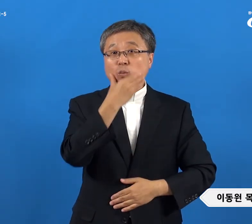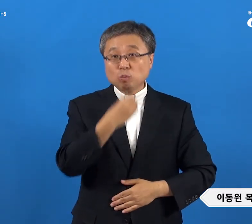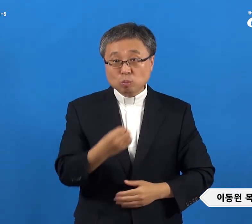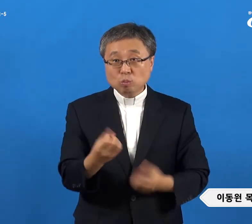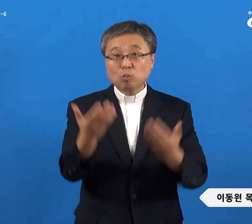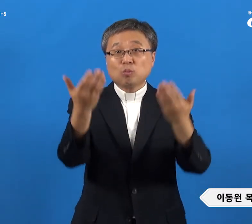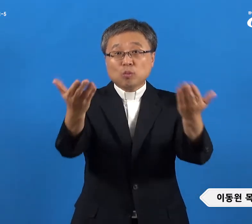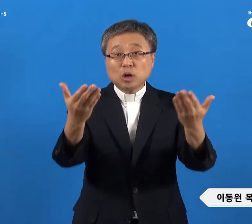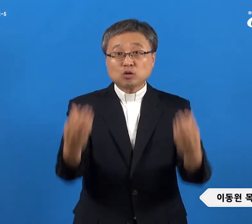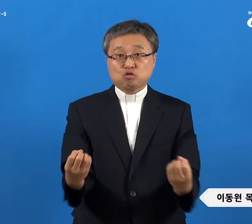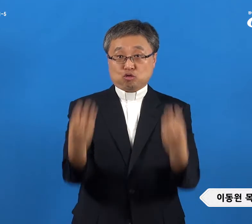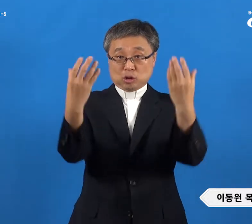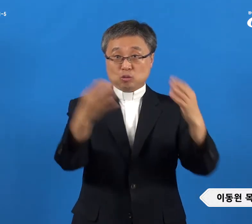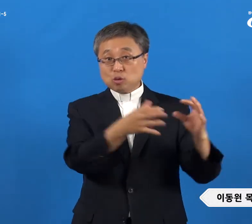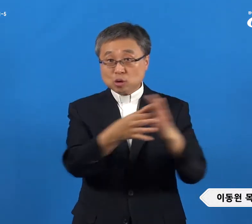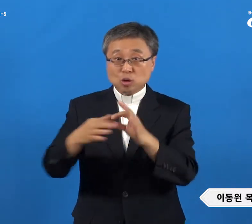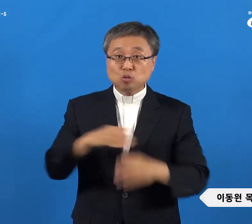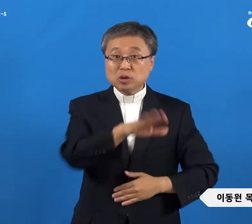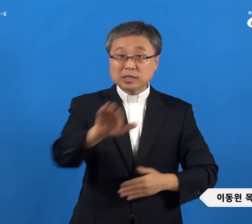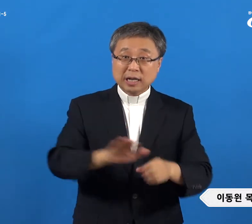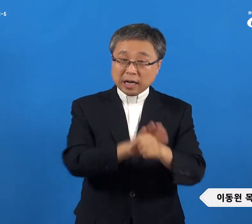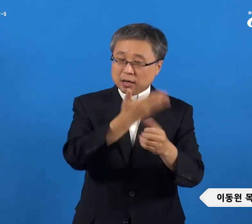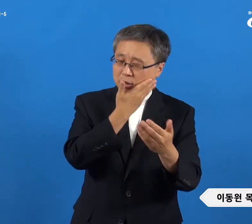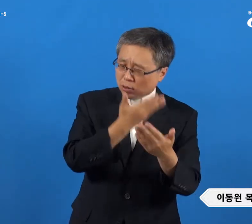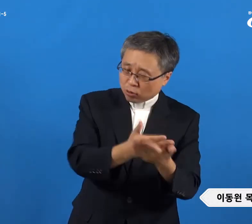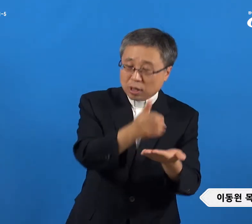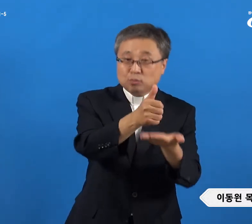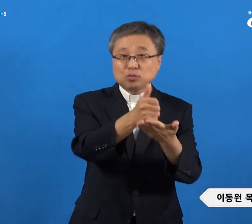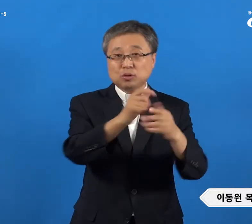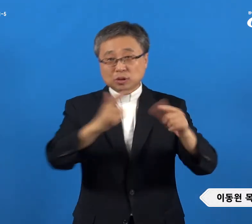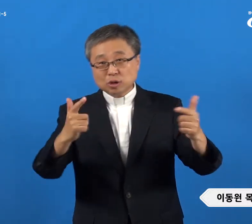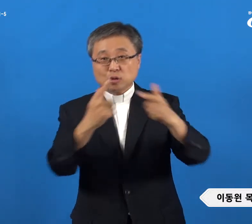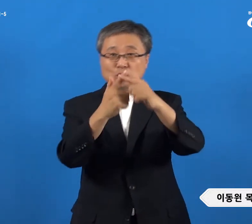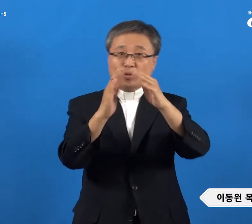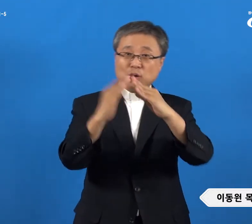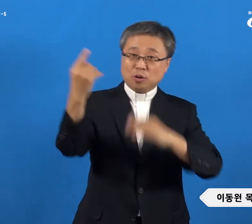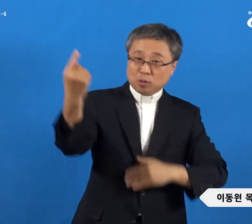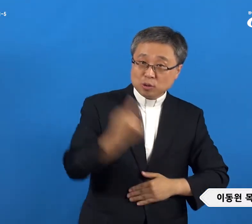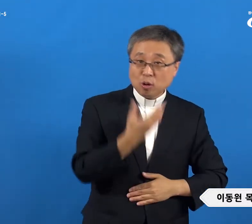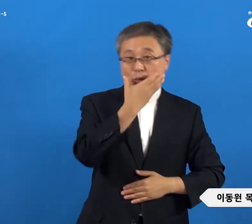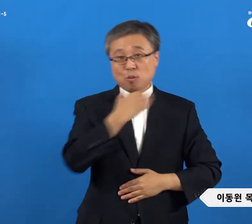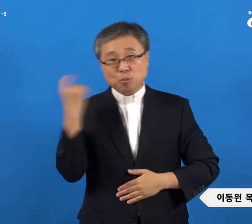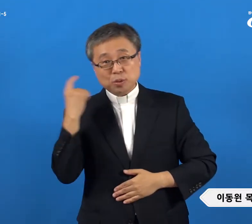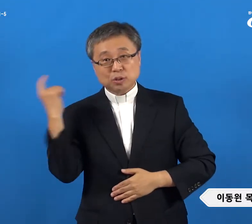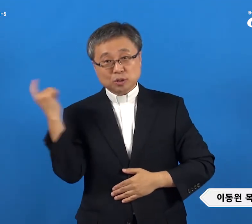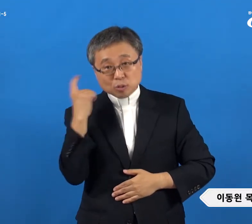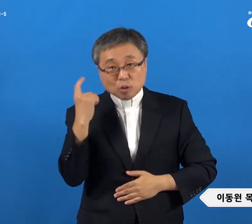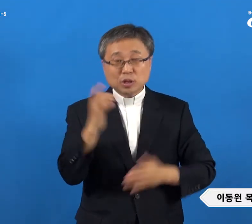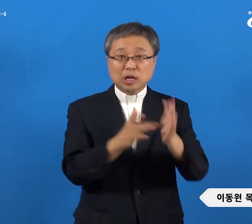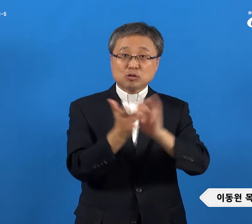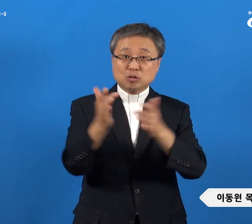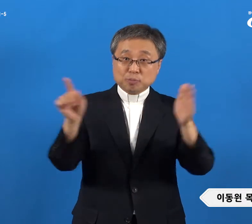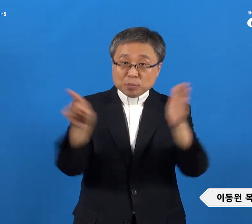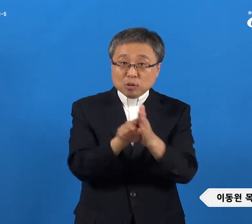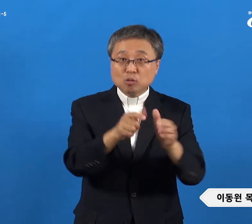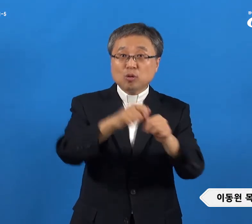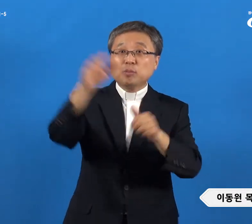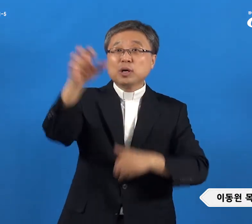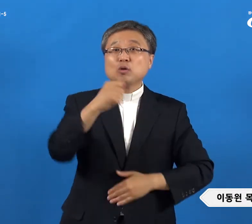통해서 우리의 사랑하는 VIP들이 정말 교회에 나와 복음을 듣고 예수 믿고 구원받기를 원한다면